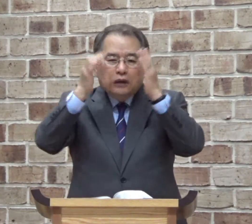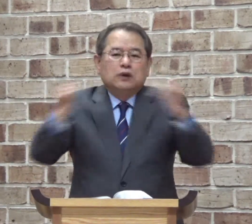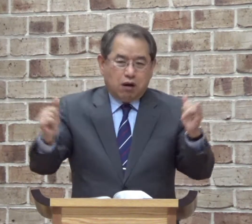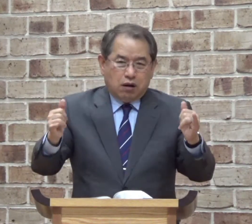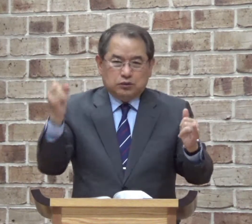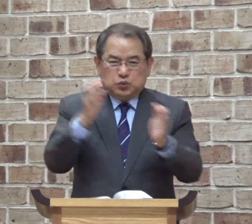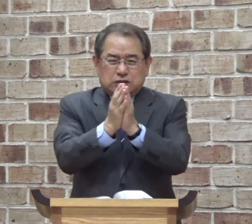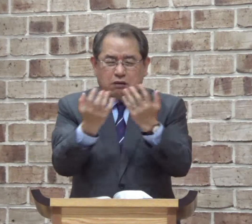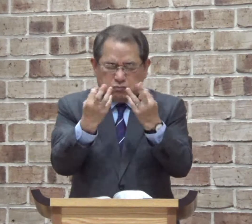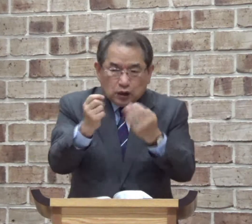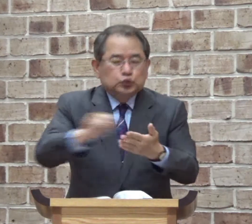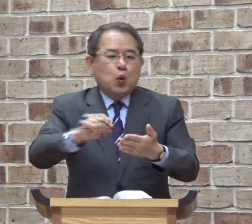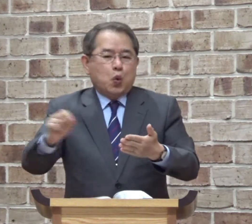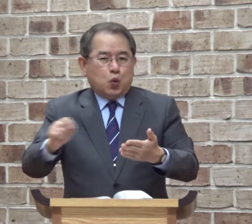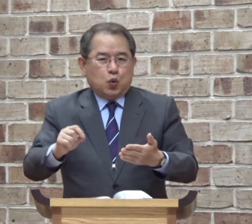어떤 사람이 그에게 질문했습니다.